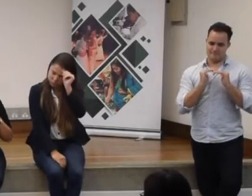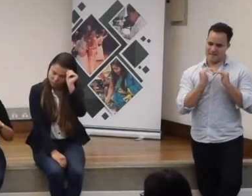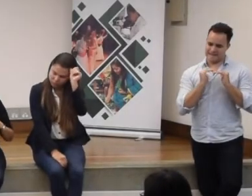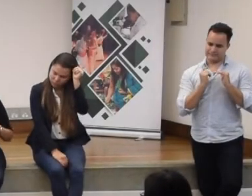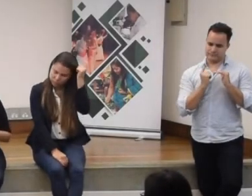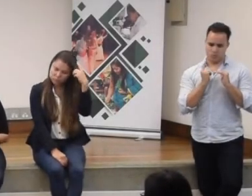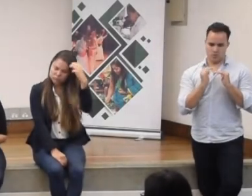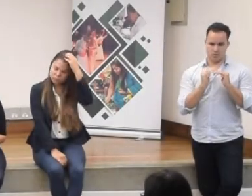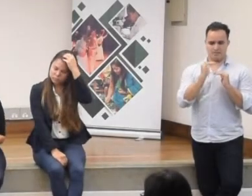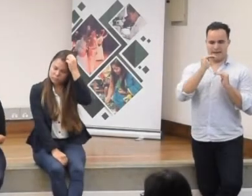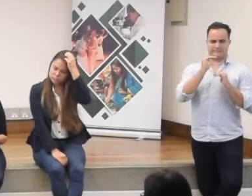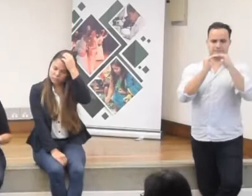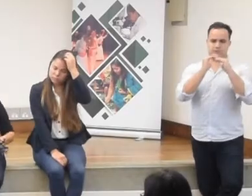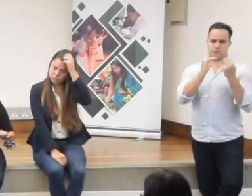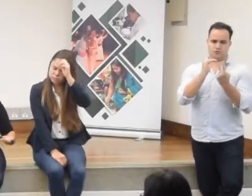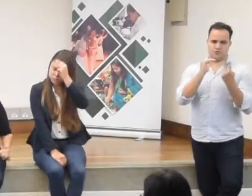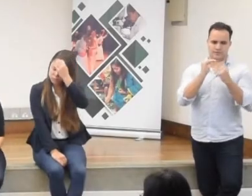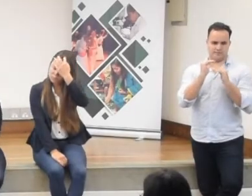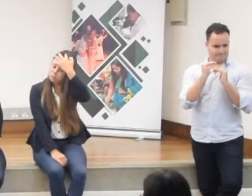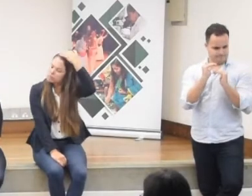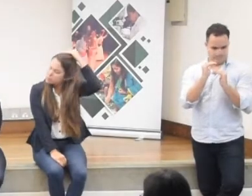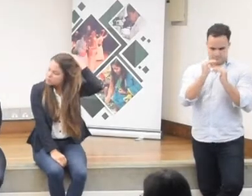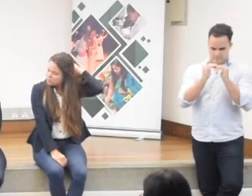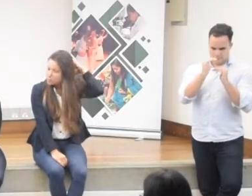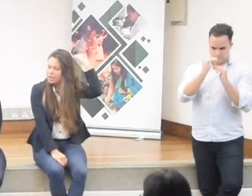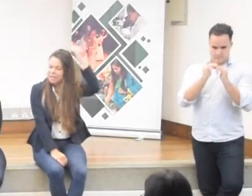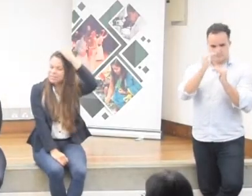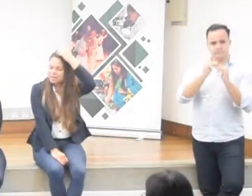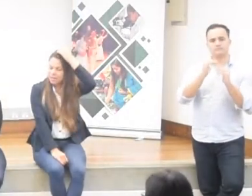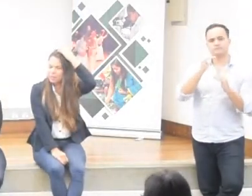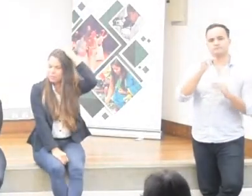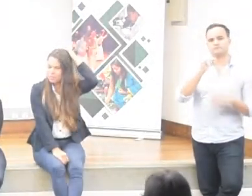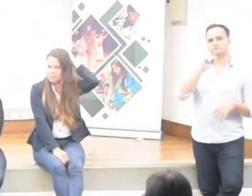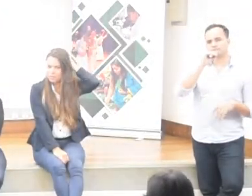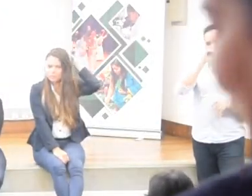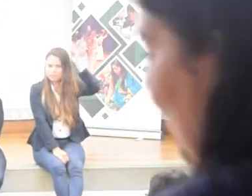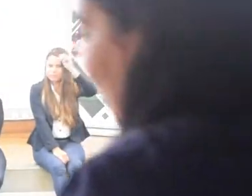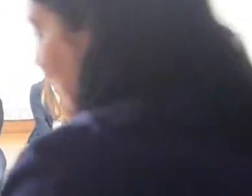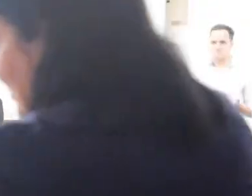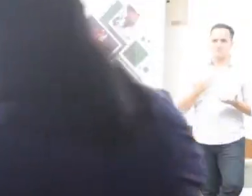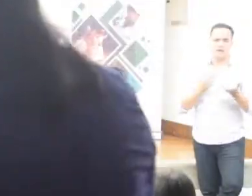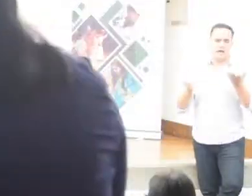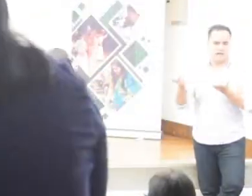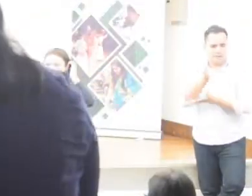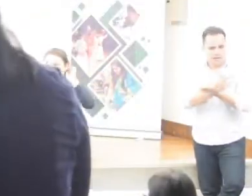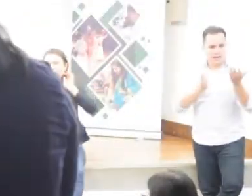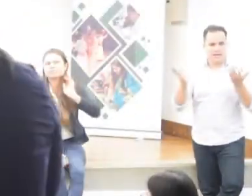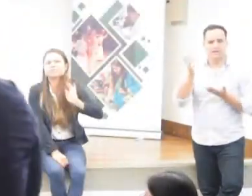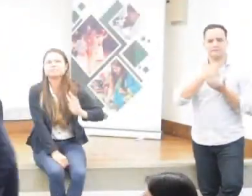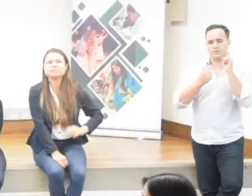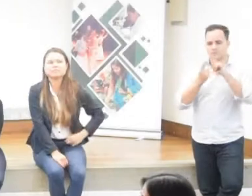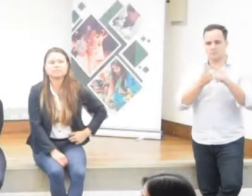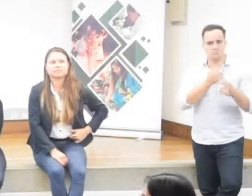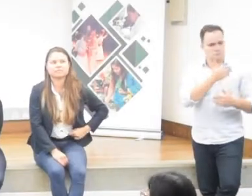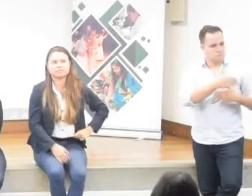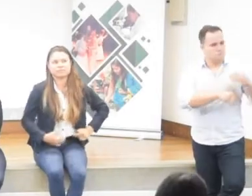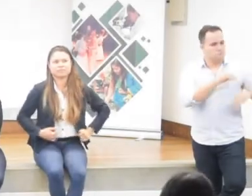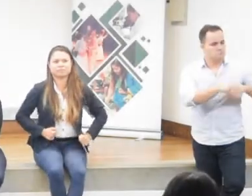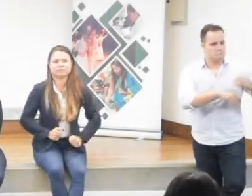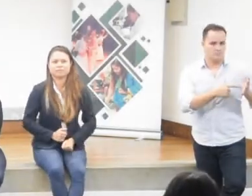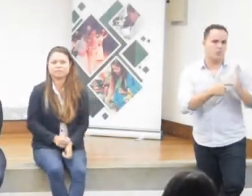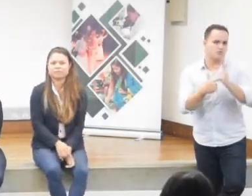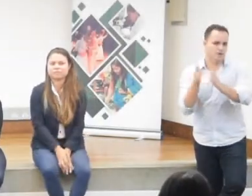podamos reunir a hablar precisamente de los avances que nosotros tenemos en cada una de las iniciativas,